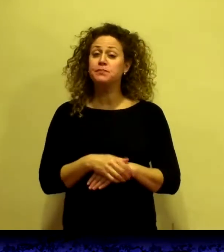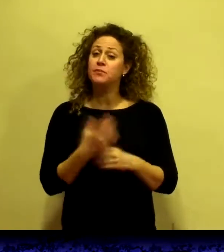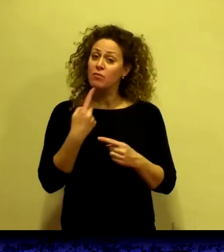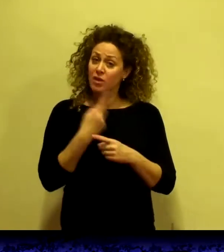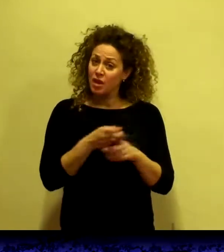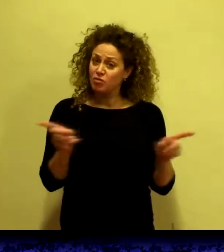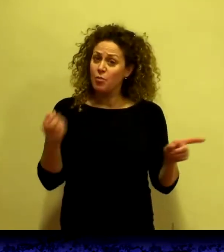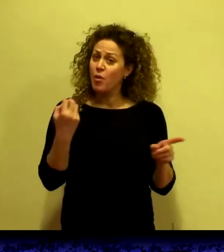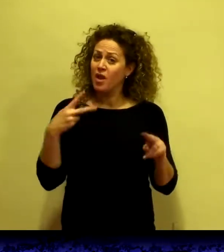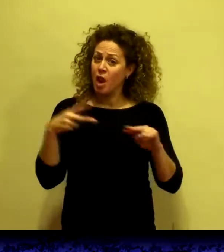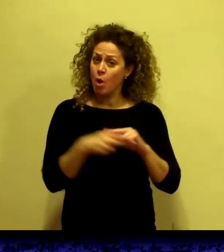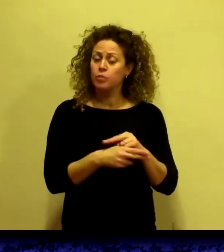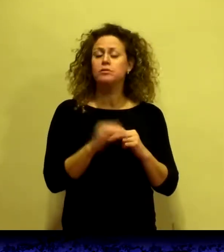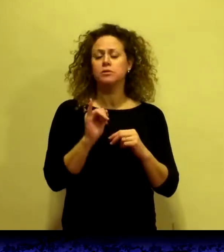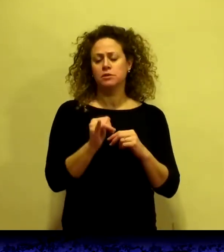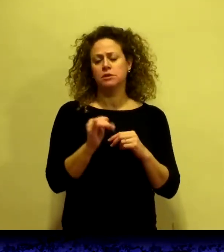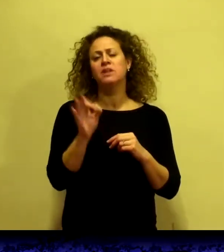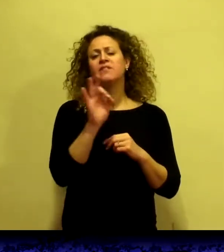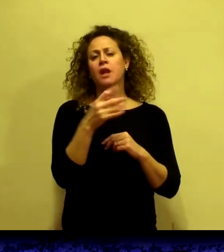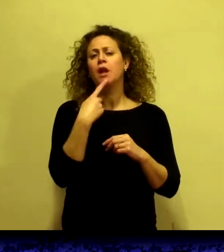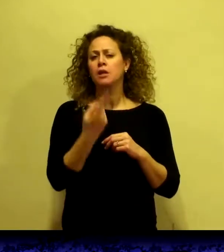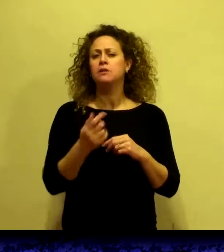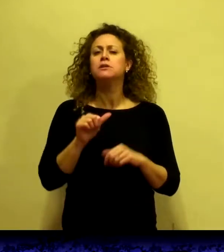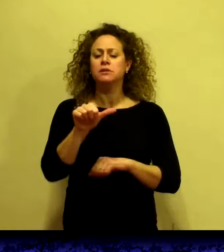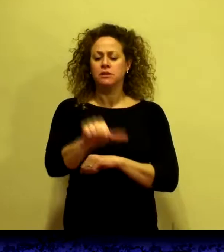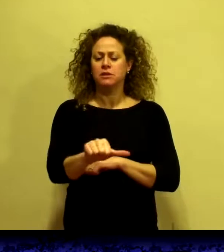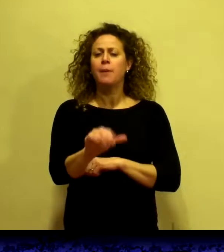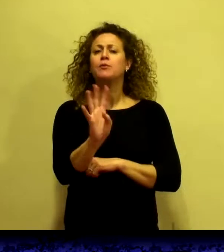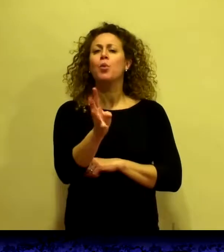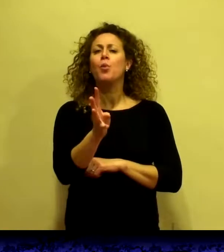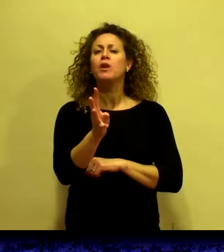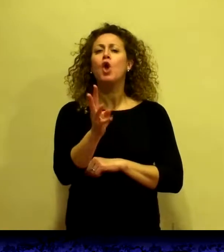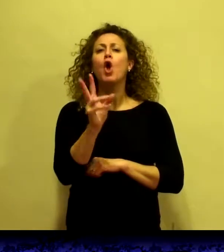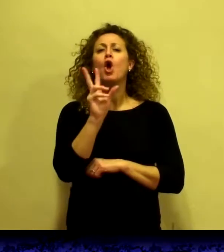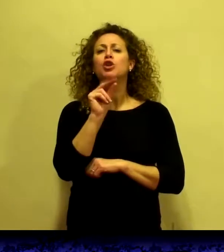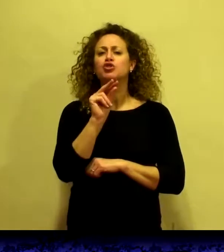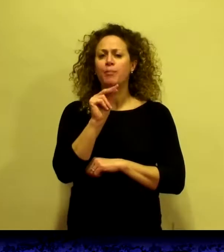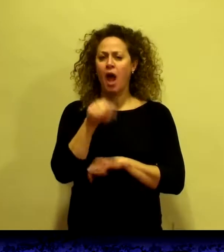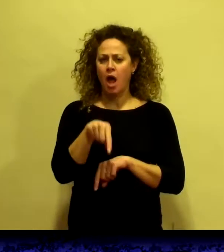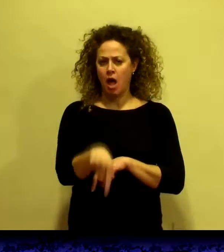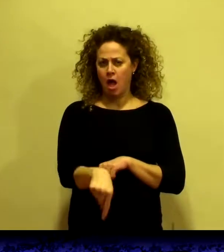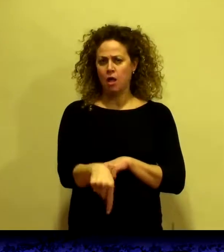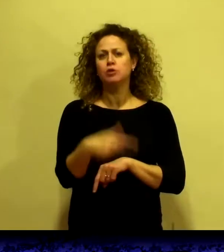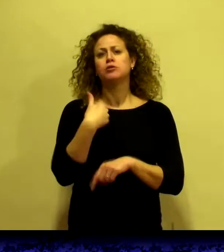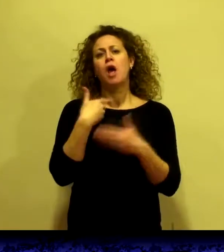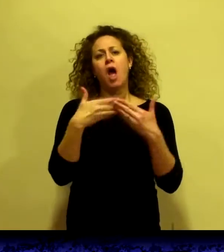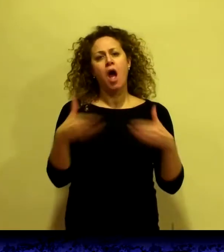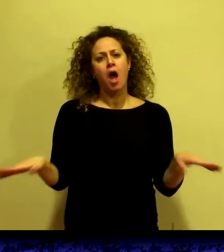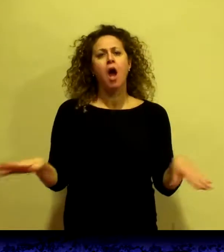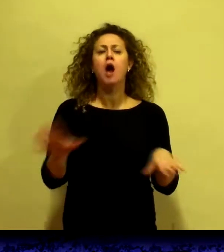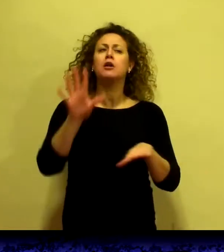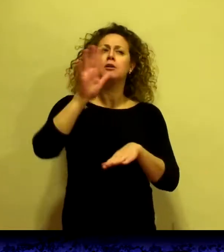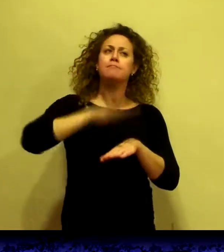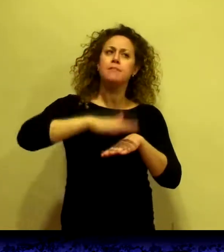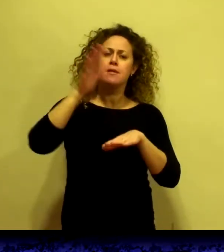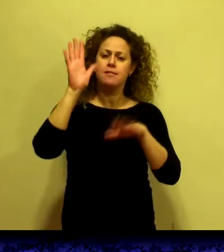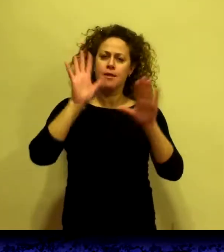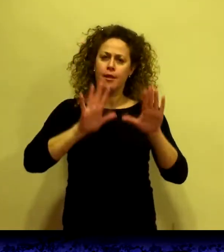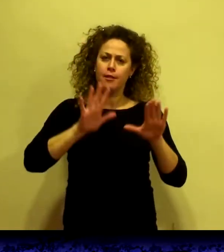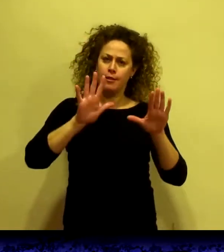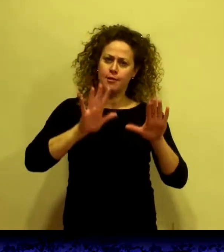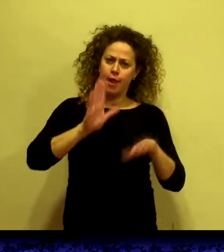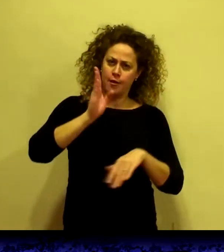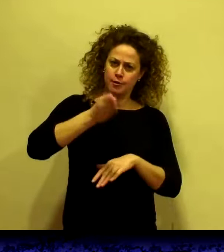Sì, allora noi inauguriamo questo sabato, quindi sabato 14 marzo. Siamo aperti tutto il giorno a partire dalle 10:30